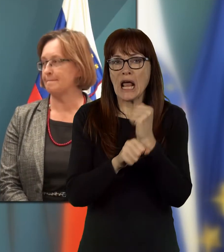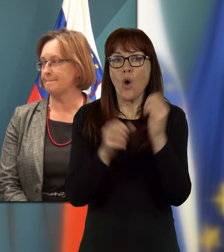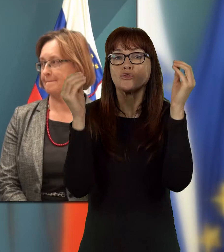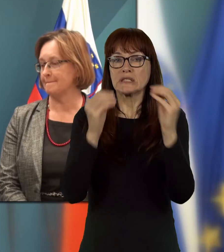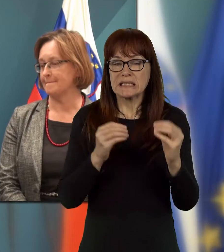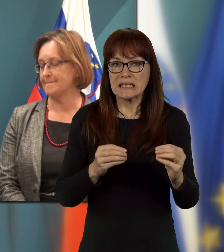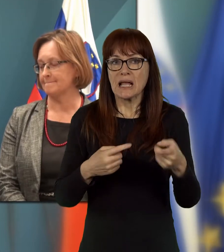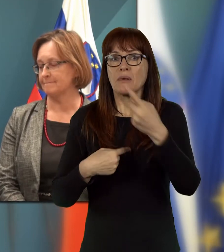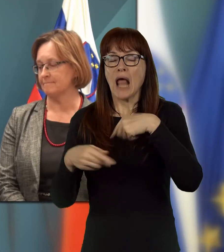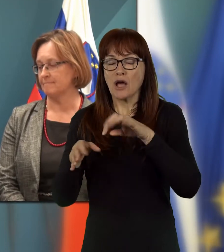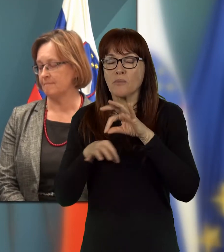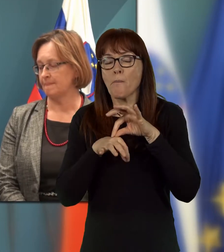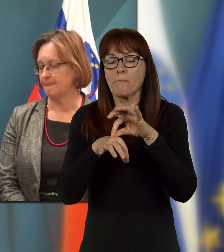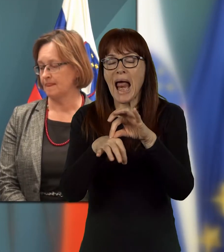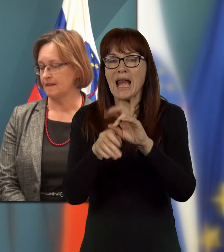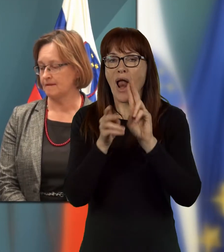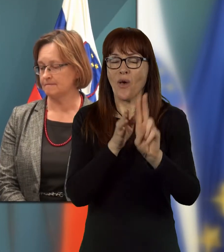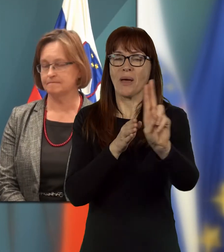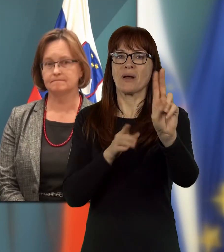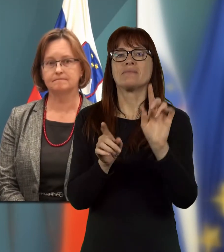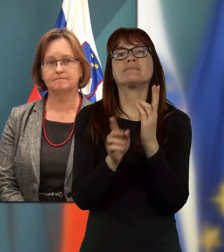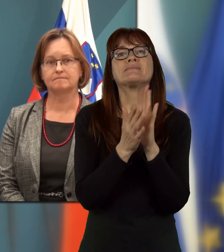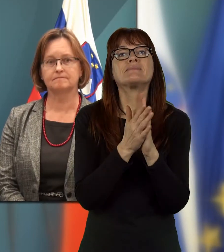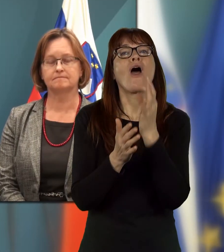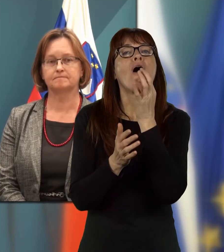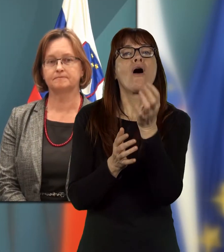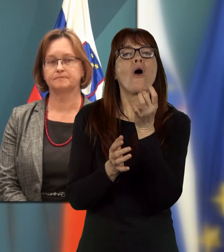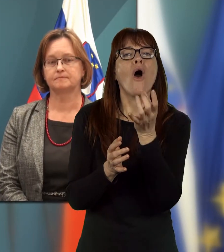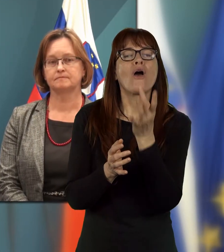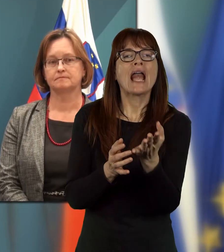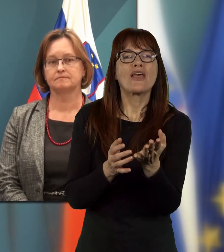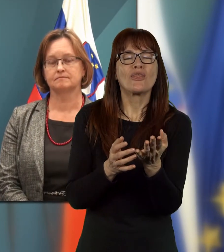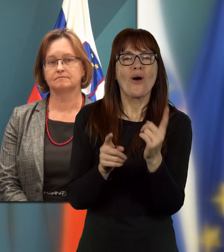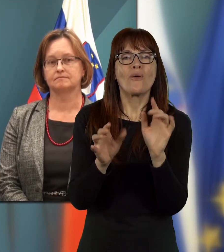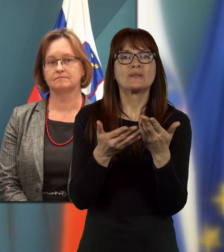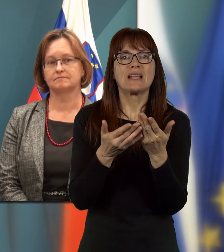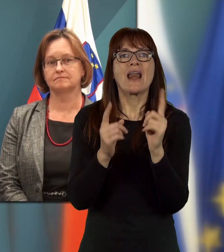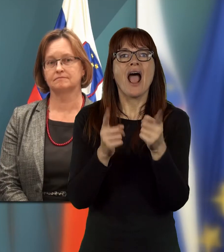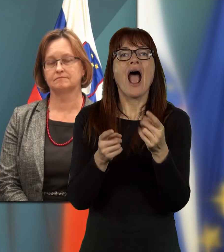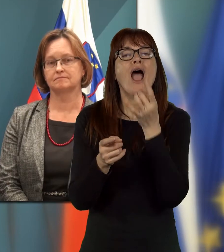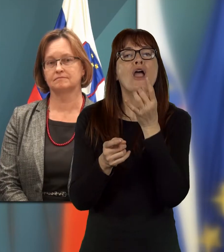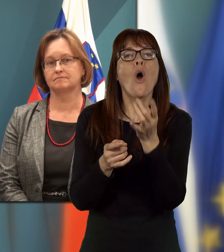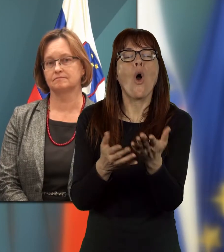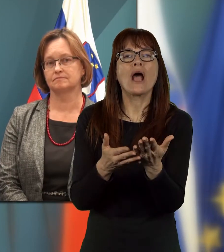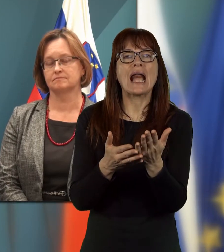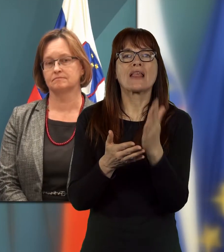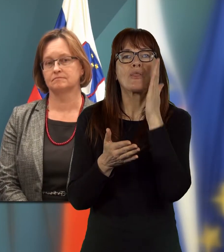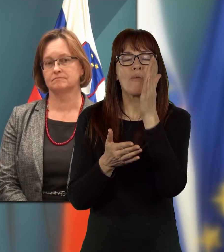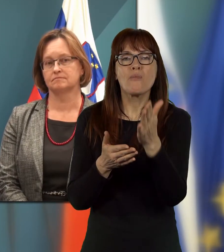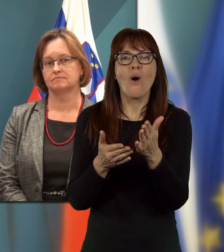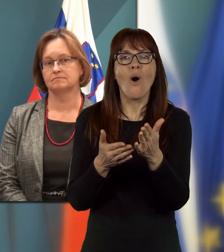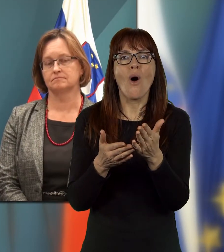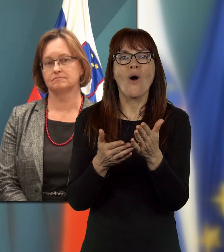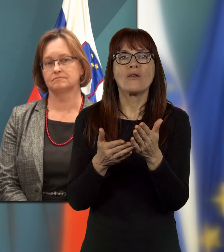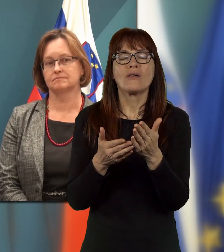delujočim sistemom nas bo odpeljalo naprej. Konkretno, kaj je to glede manjša brezposelnost, višji BDP, kaj konkretno se